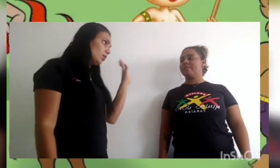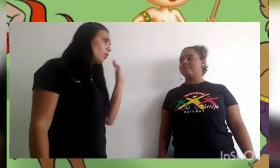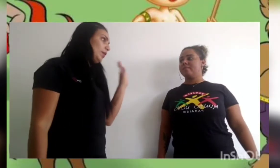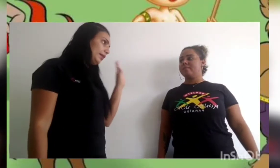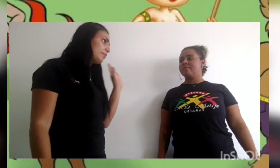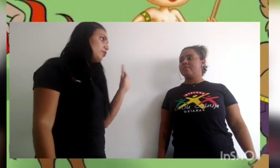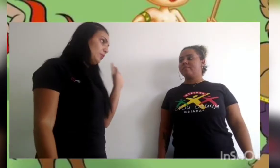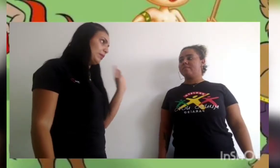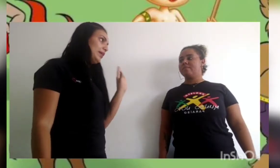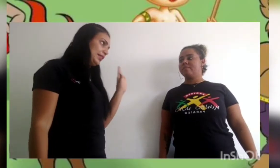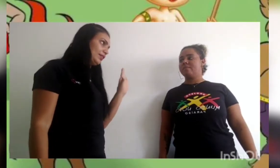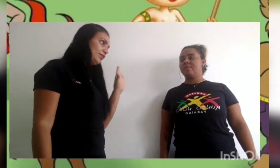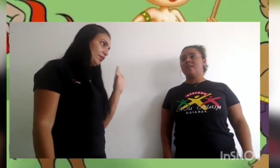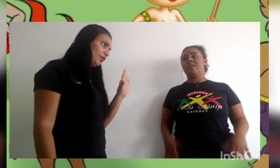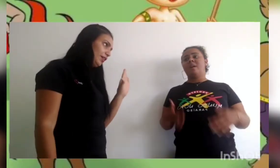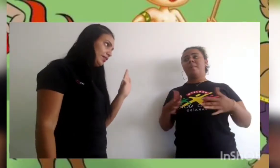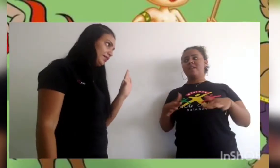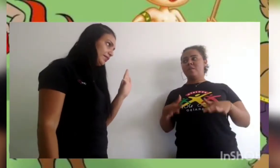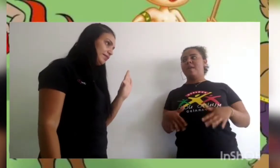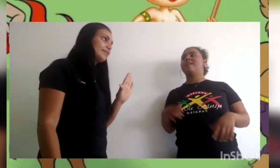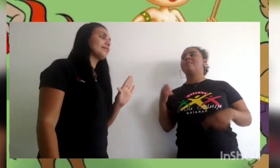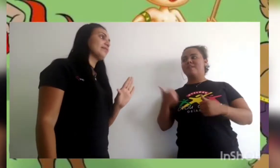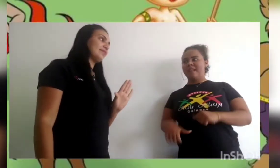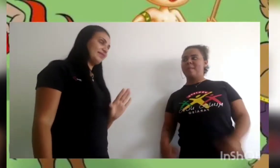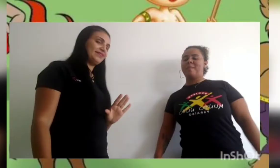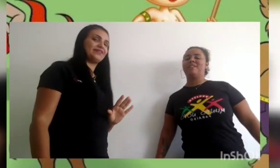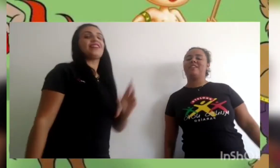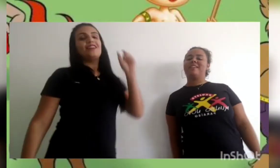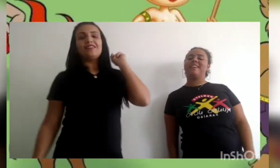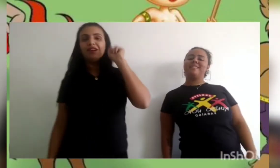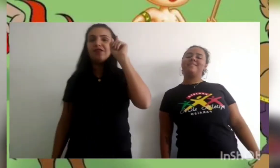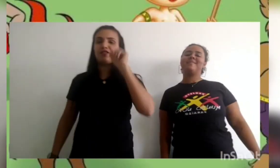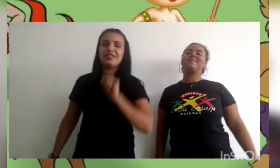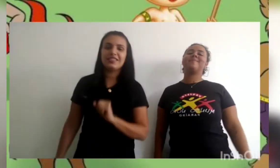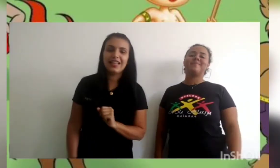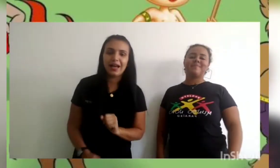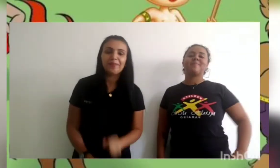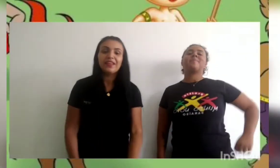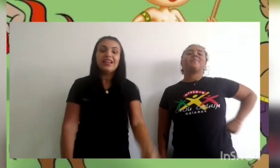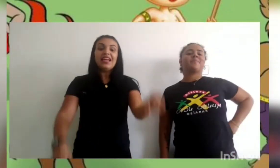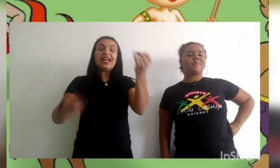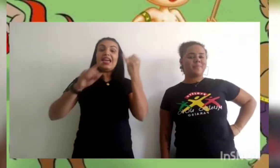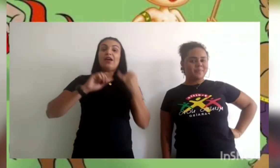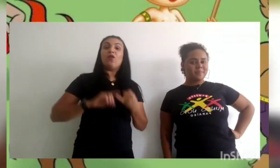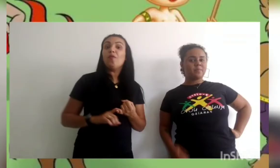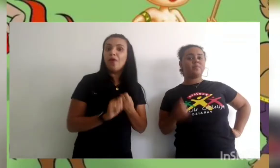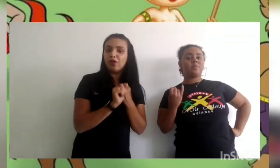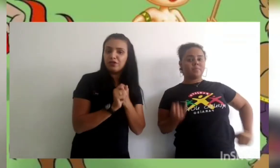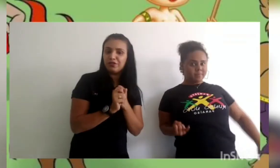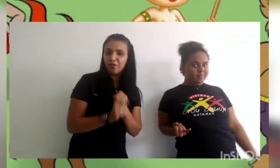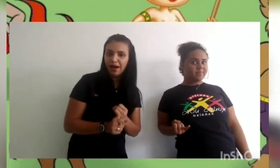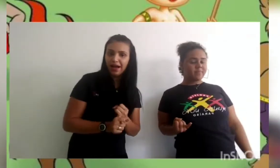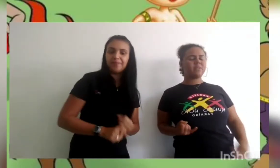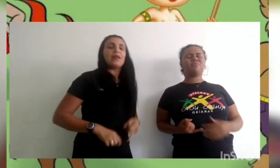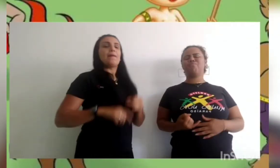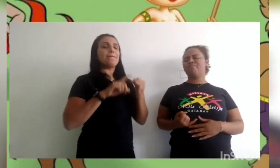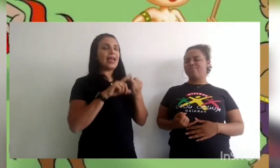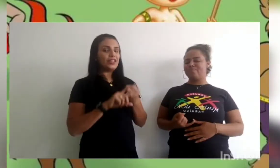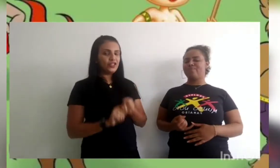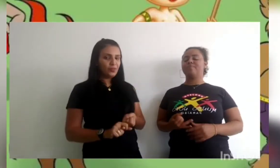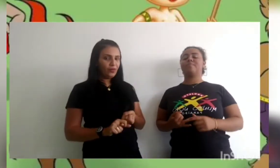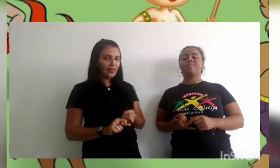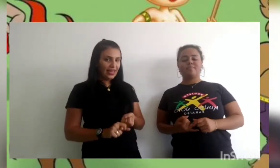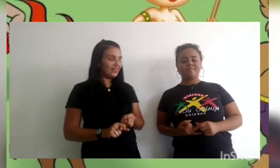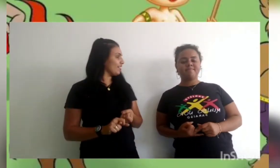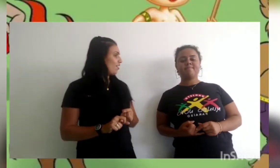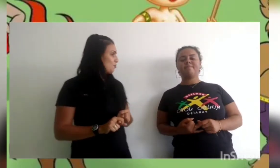as cinco comidas típicas brasileiras do folclore? Mais ou menos, mas fala pra mim, tia Dani. Eu vou te ensinar. É o bolo de fubá, pé